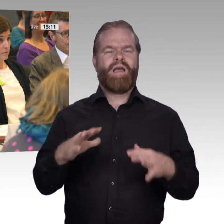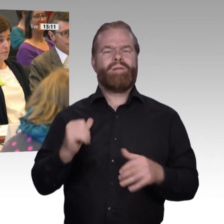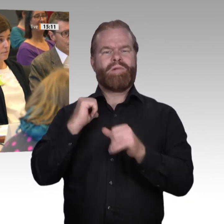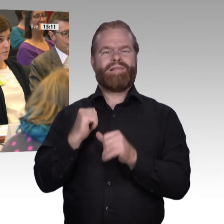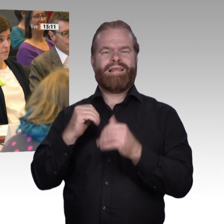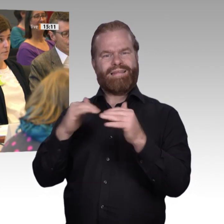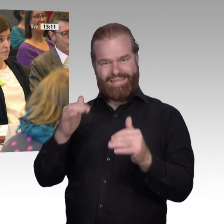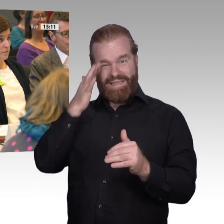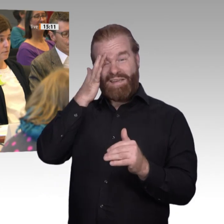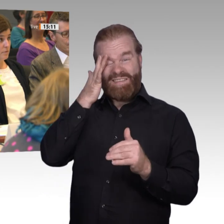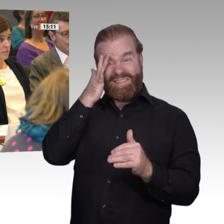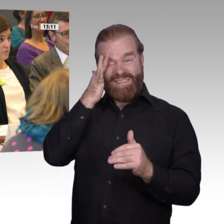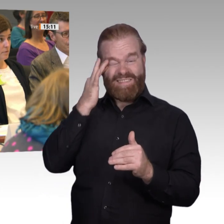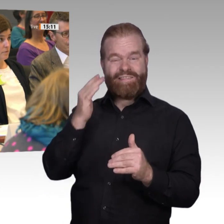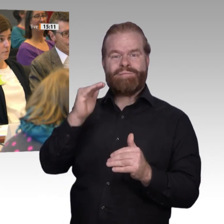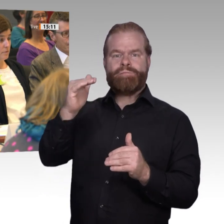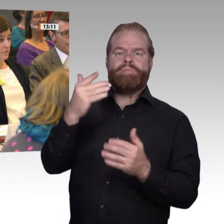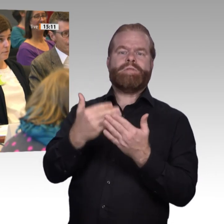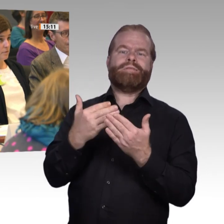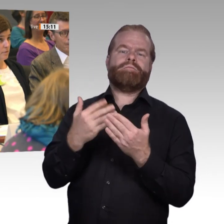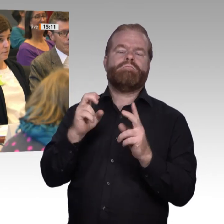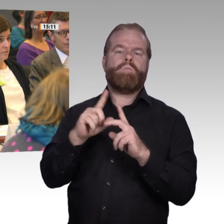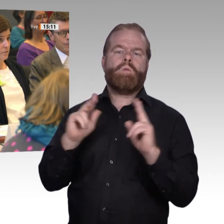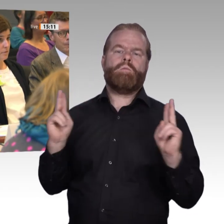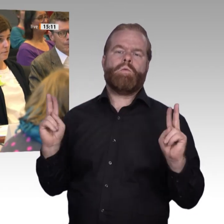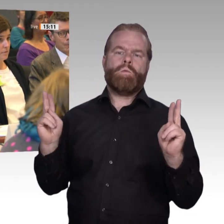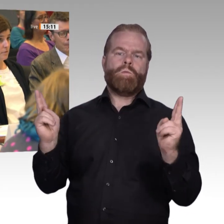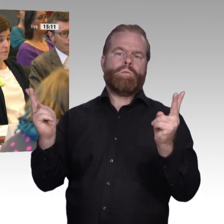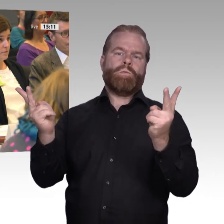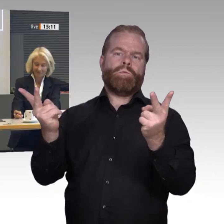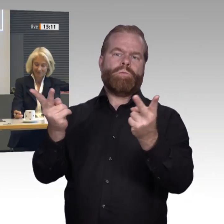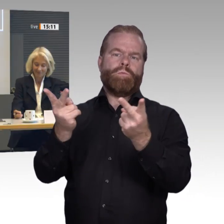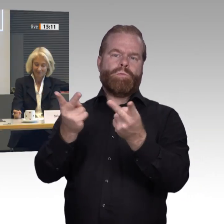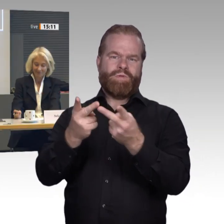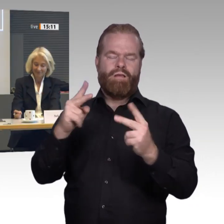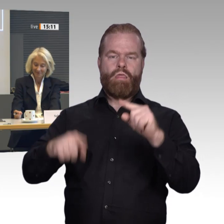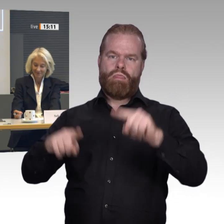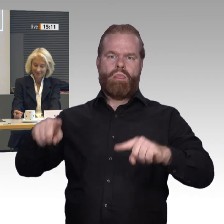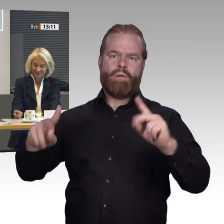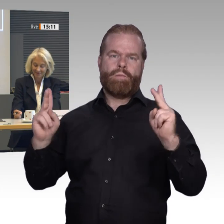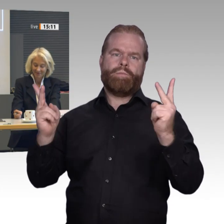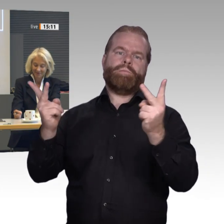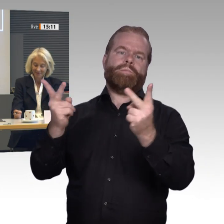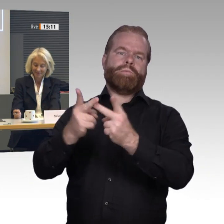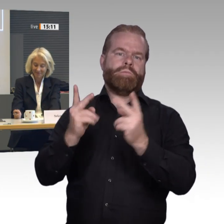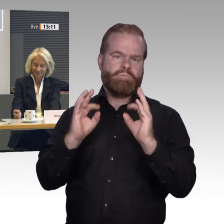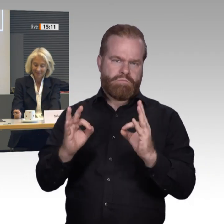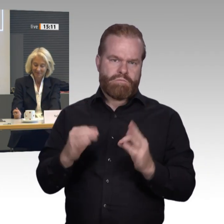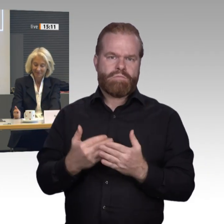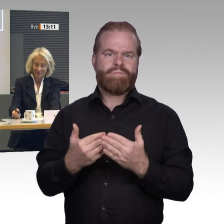eine Freibetragsgrenze aufgrund unterschiedlicher Gesetze auch unterschiedlich gehandhabt werden soll. Frau Welke, bitte.